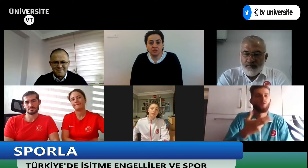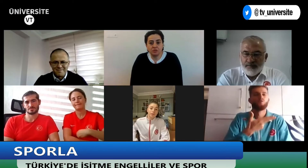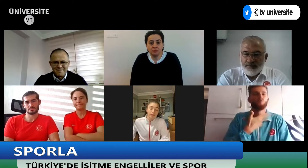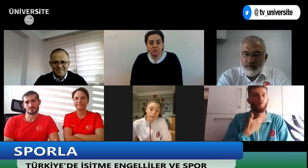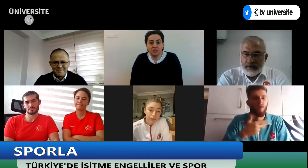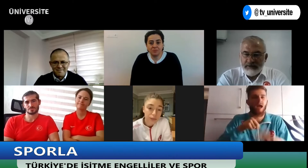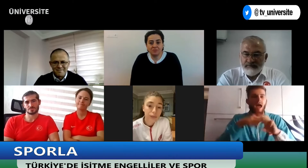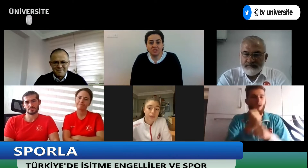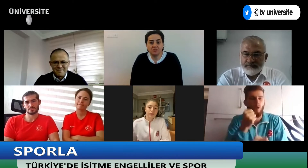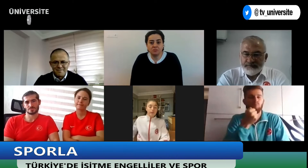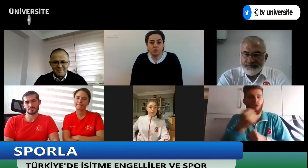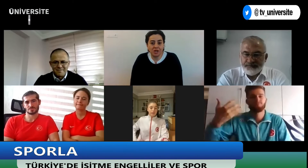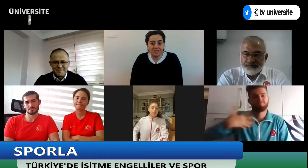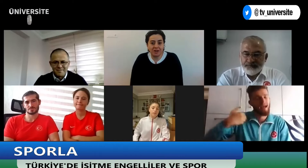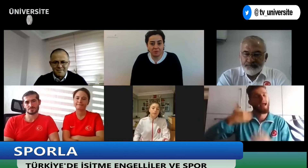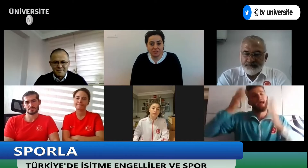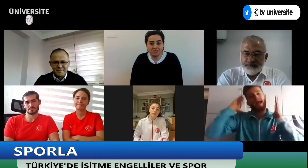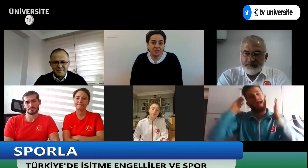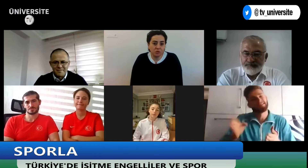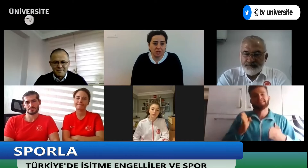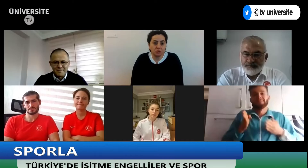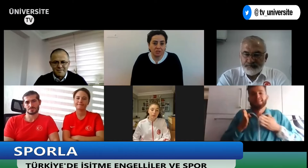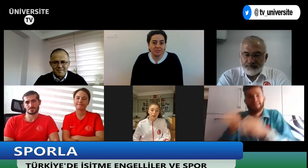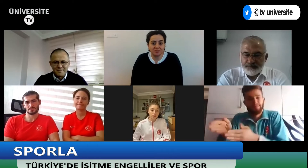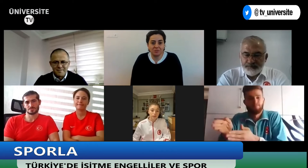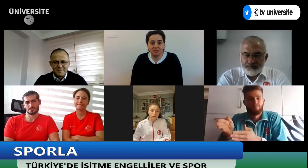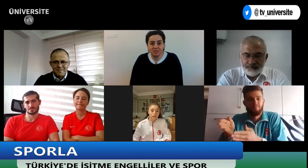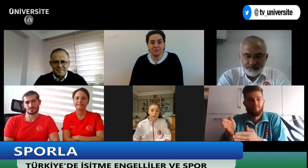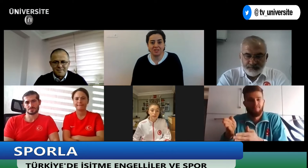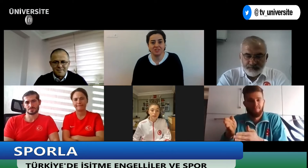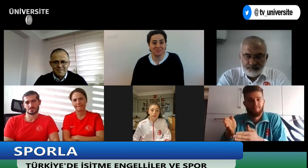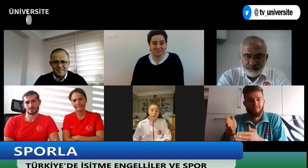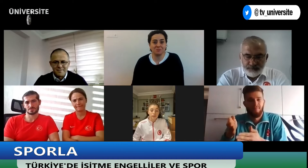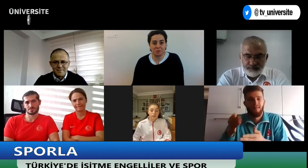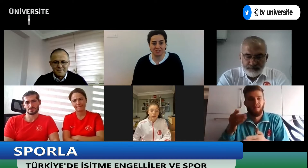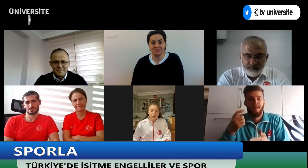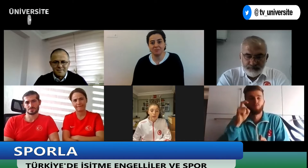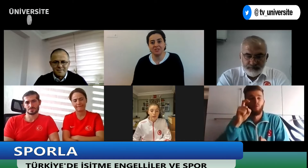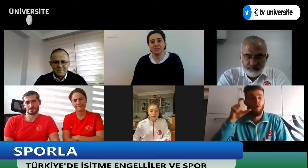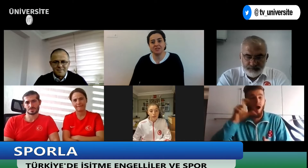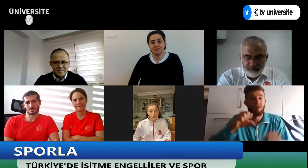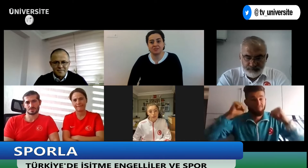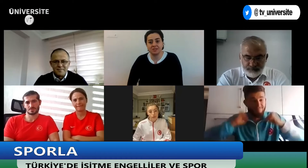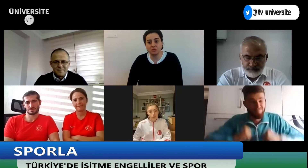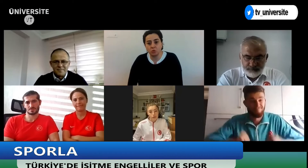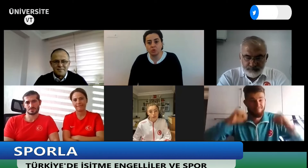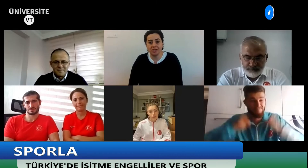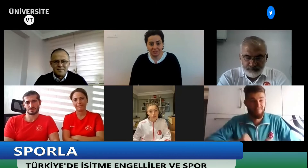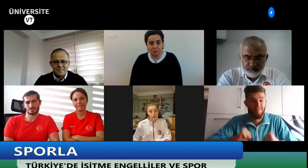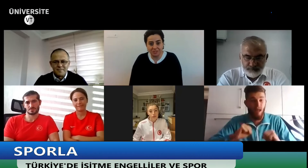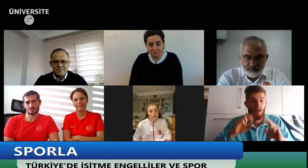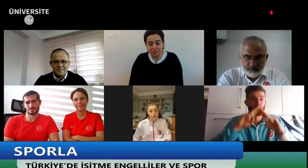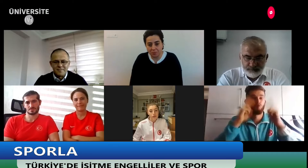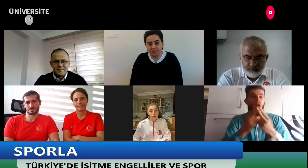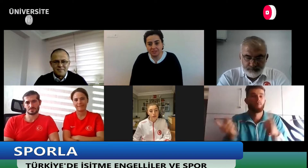sonra antrenörüm benim için mücadele vermeye başladı ve özel duyan takımlarda beni çalıştırmaya başladı ve beni 9